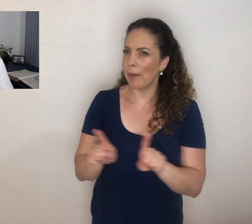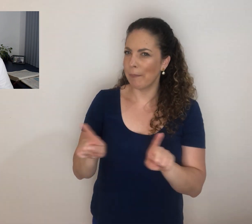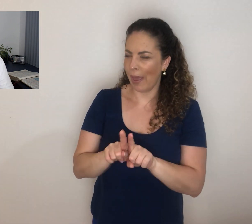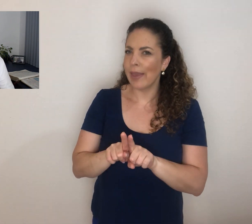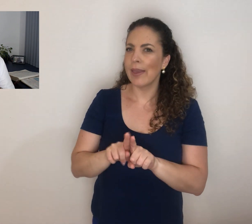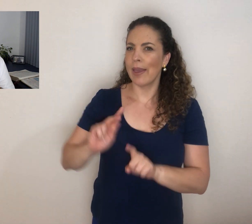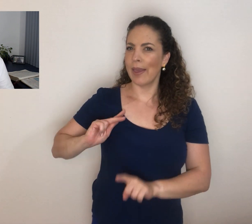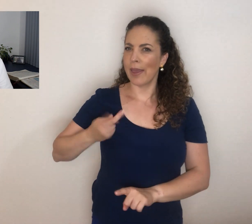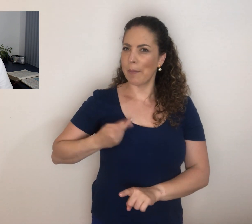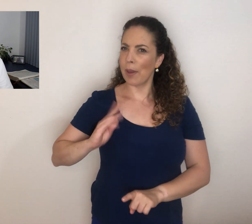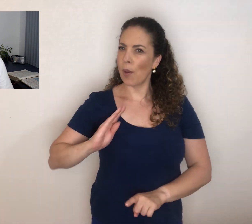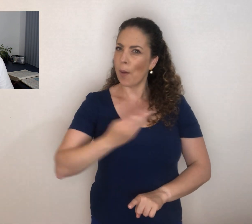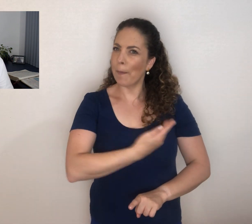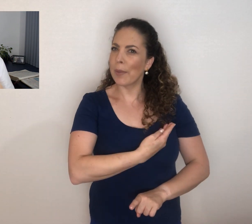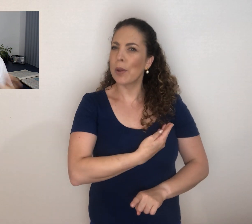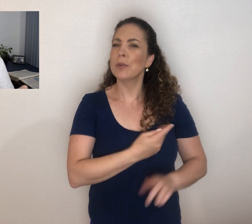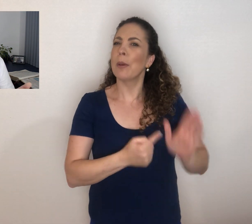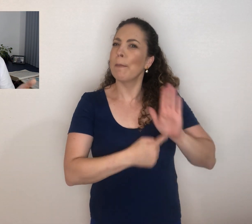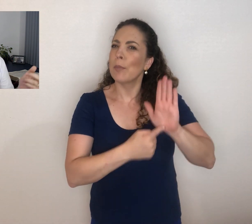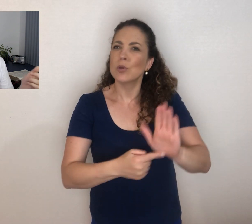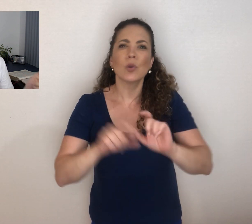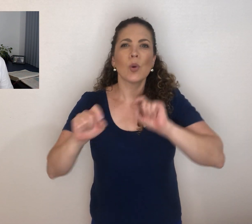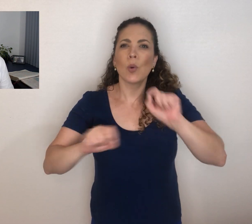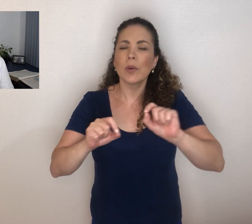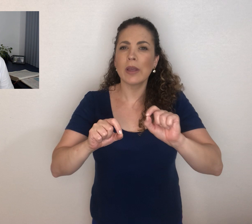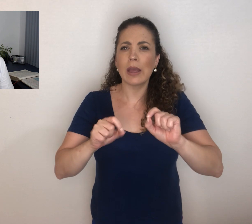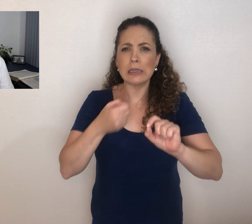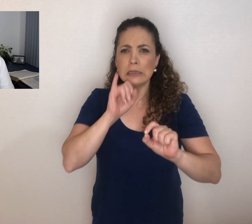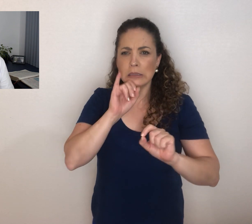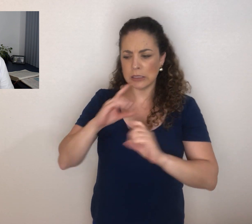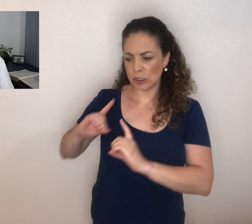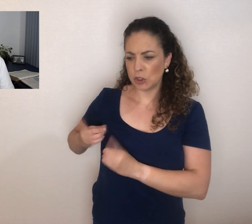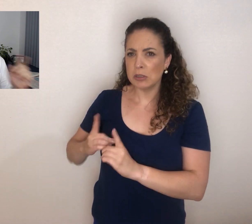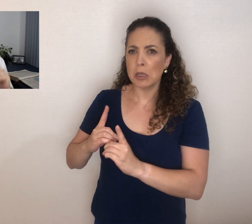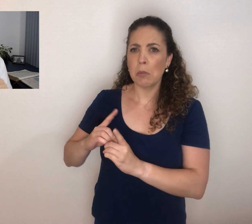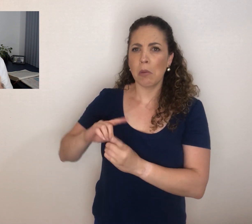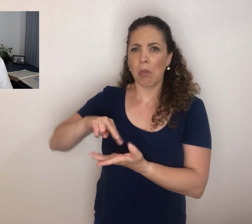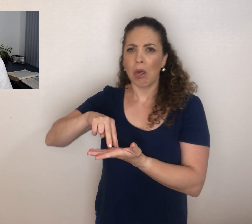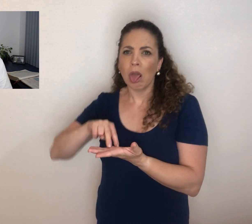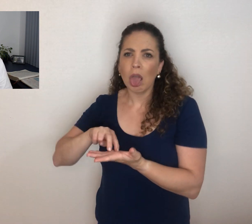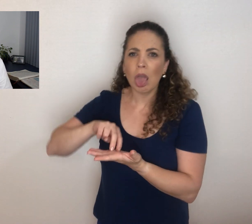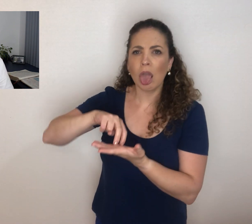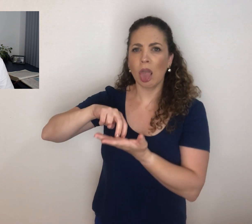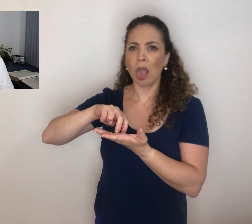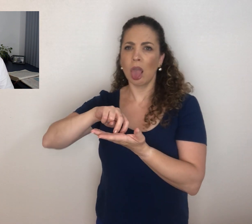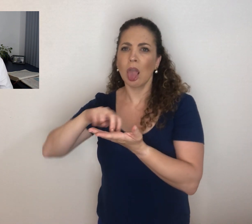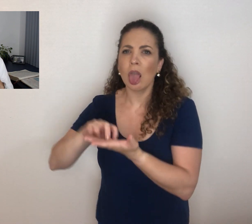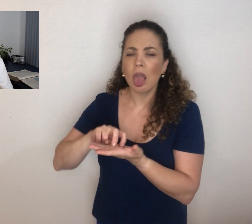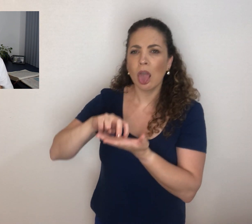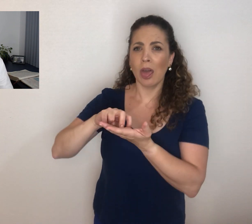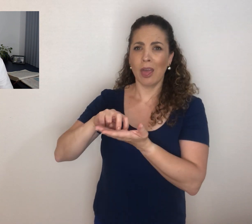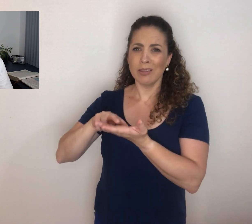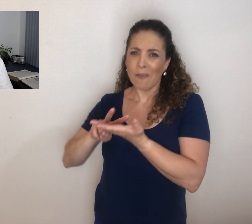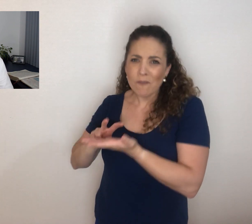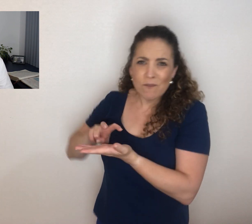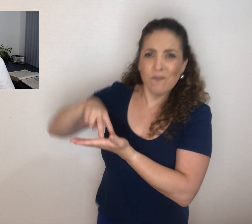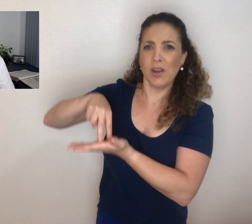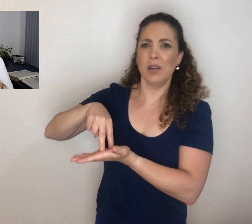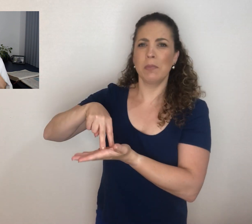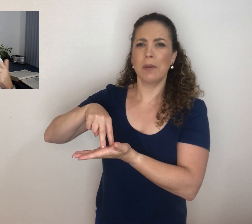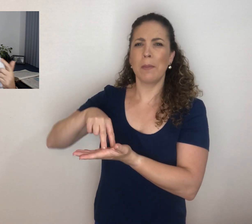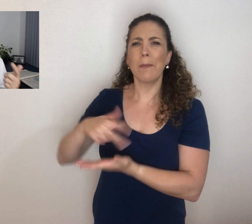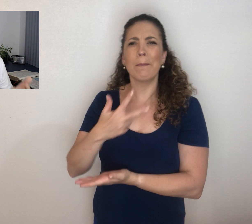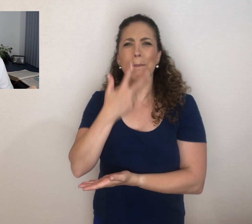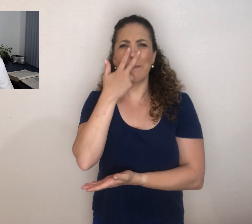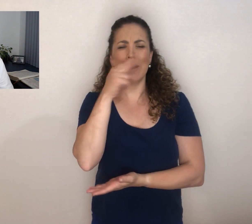Hebreus falou que os que não estão bem fundamentados são crianças em Cristo,